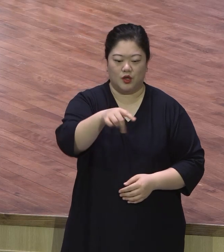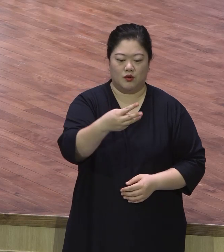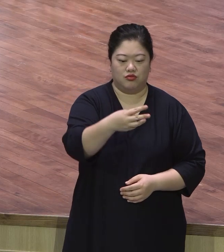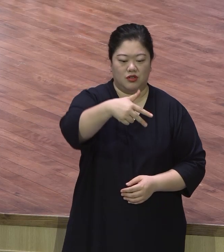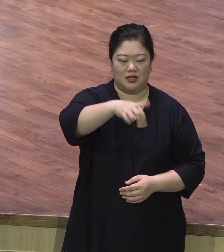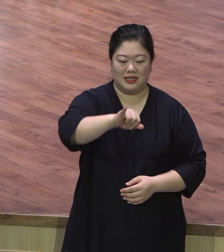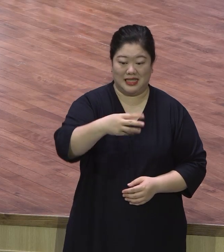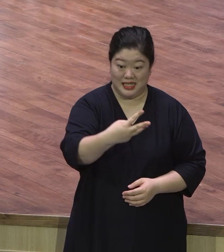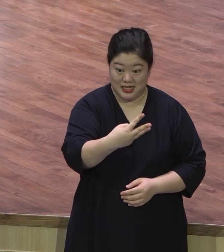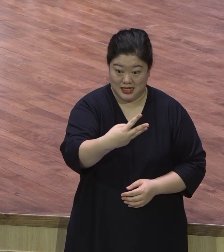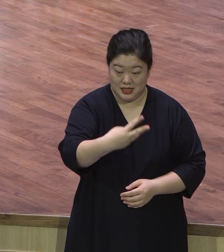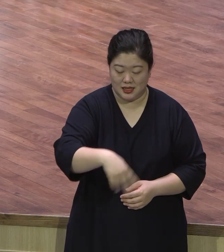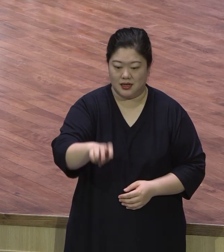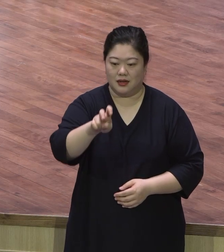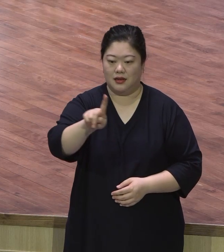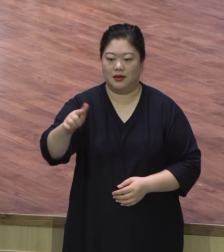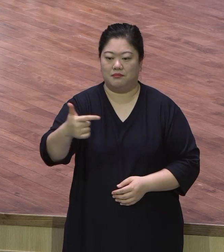물질만능주의.